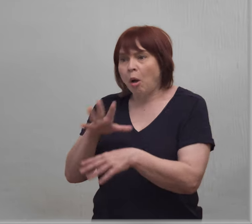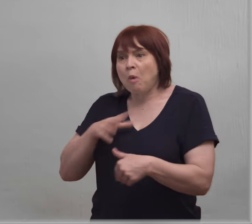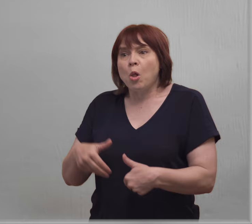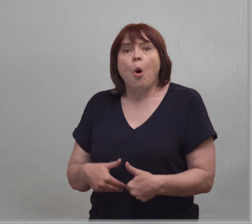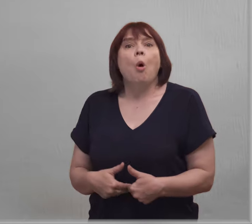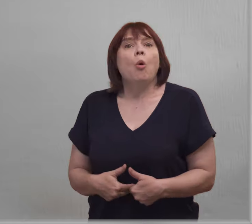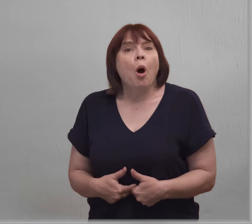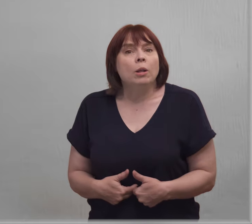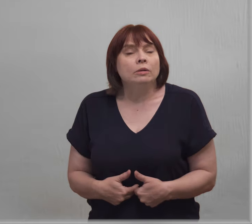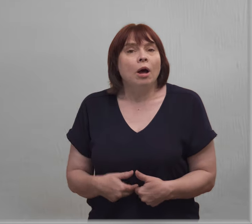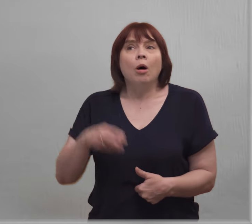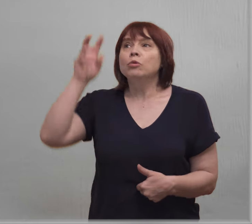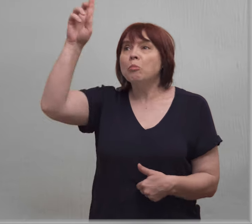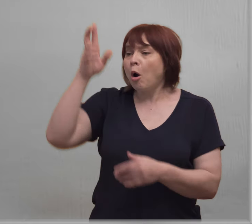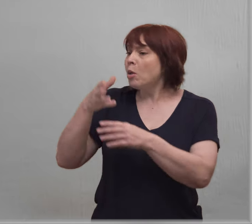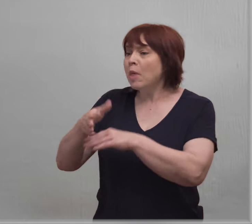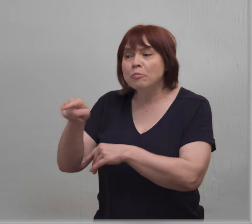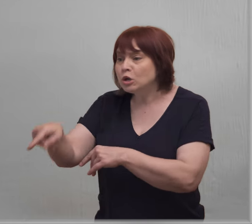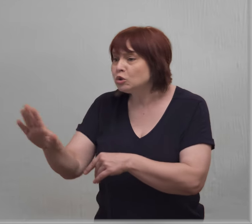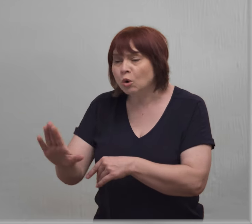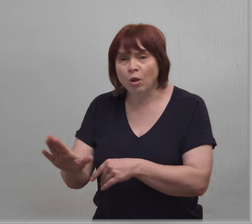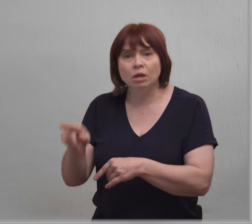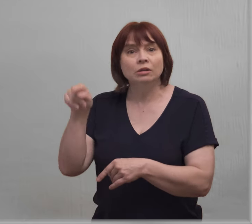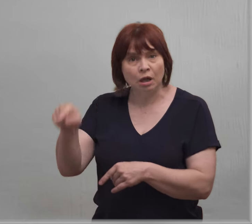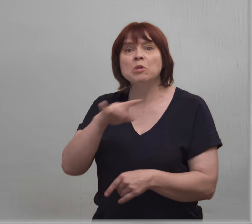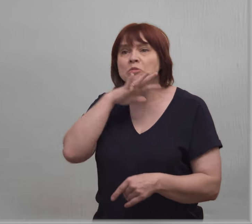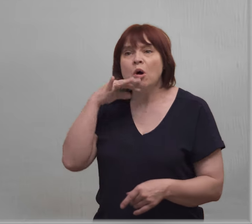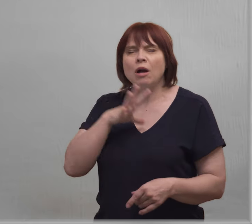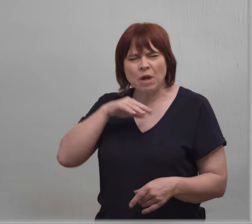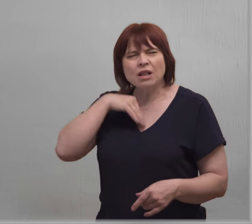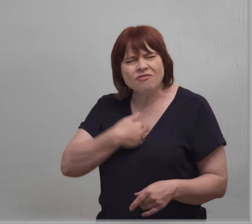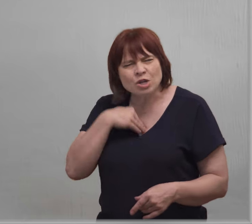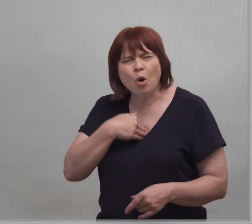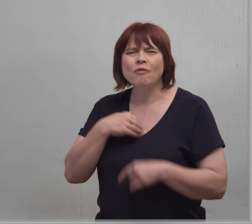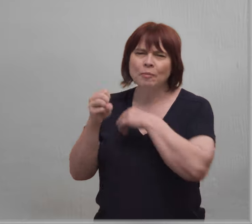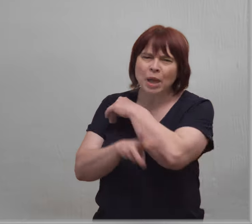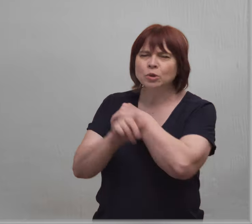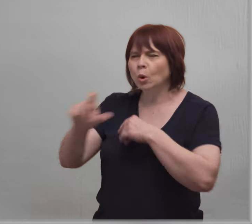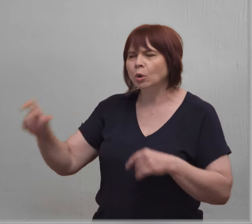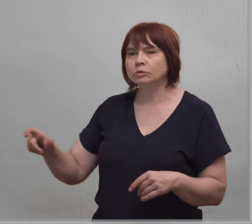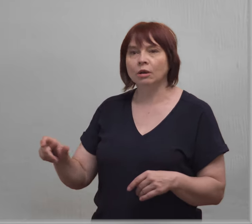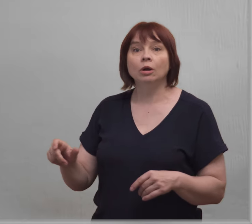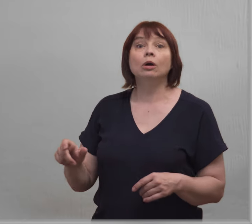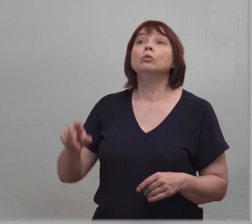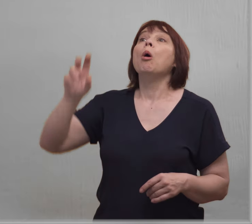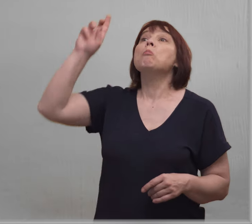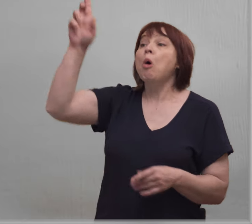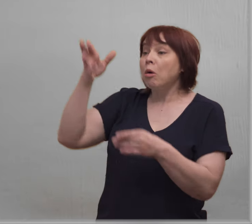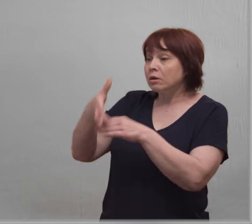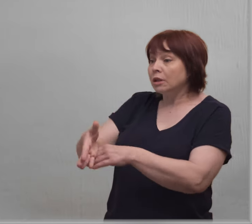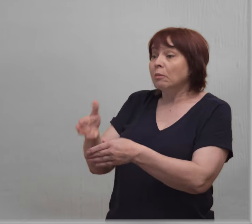Поэтому он говорит, Писание говорит, много было вдов в Израиле, но ни к одной из них, ни к одной, к